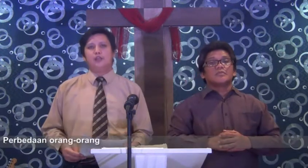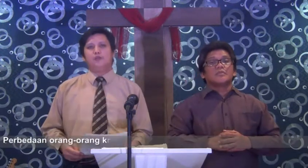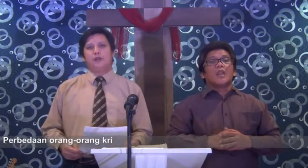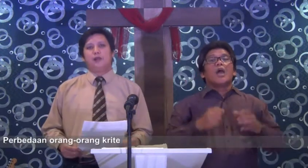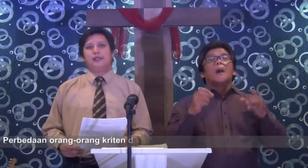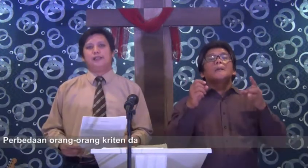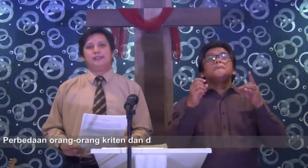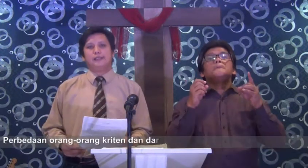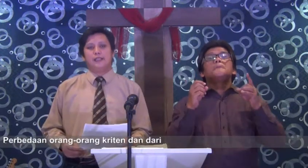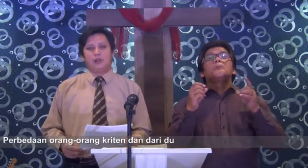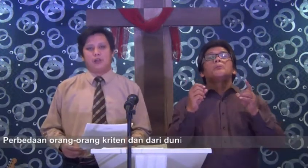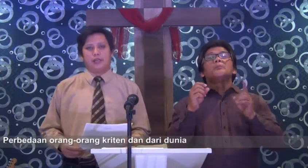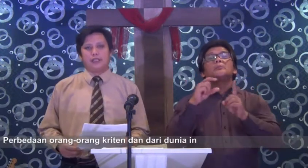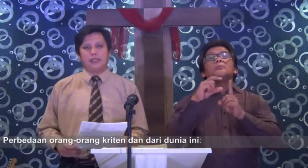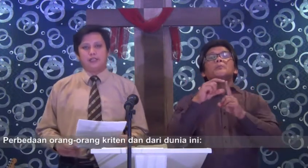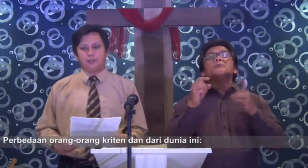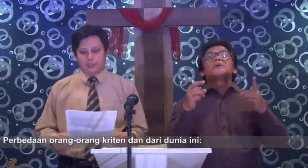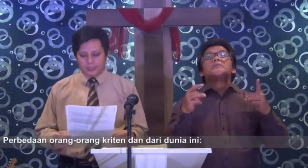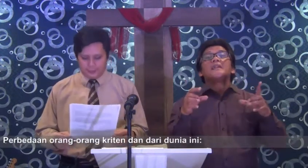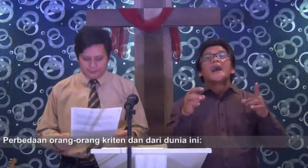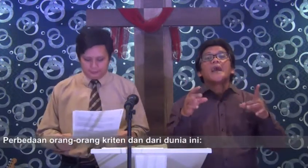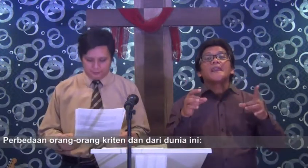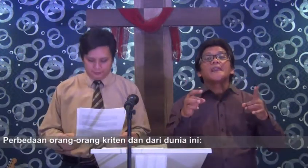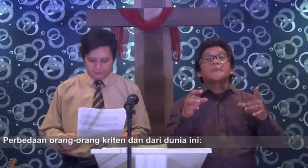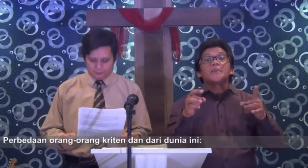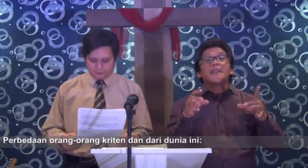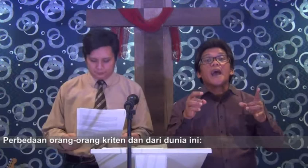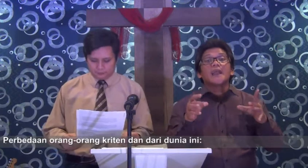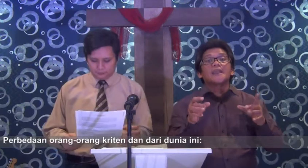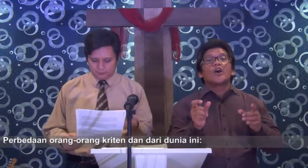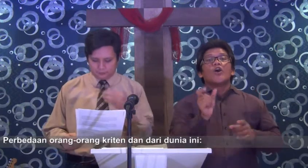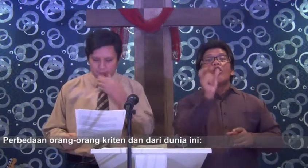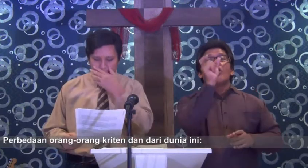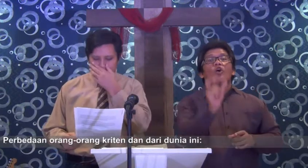perbedaan antara kehidupan orang Kristen dan orang yang dari dunia ini.